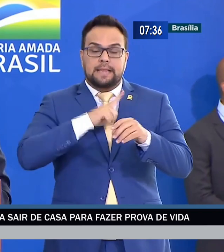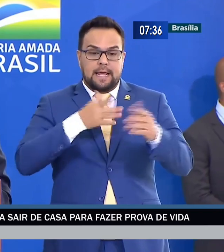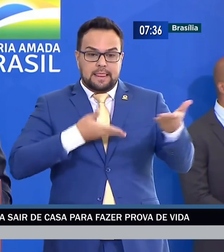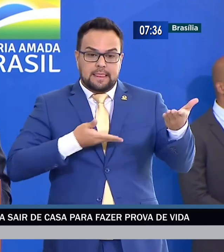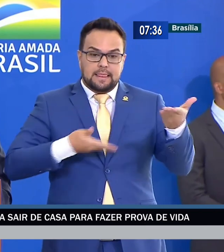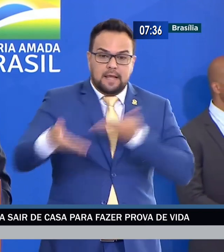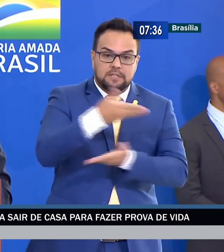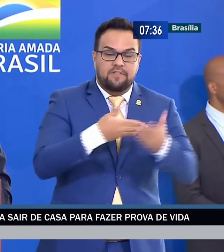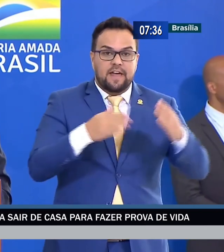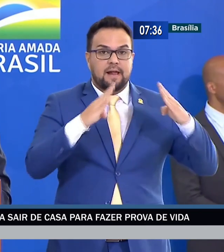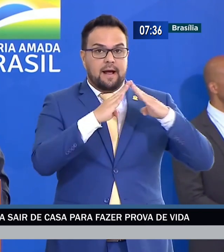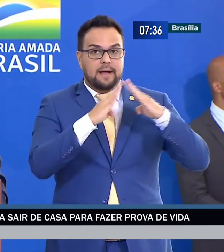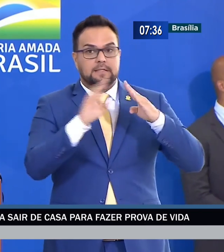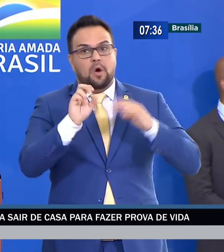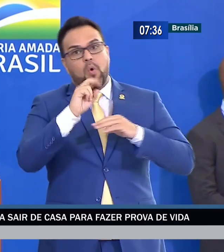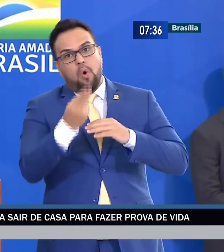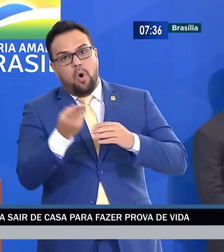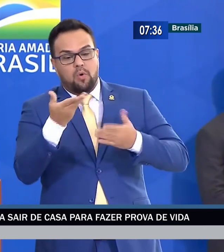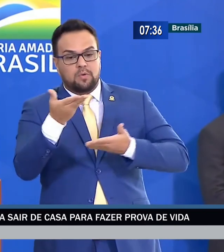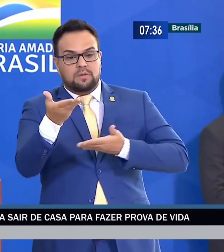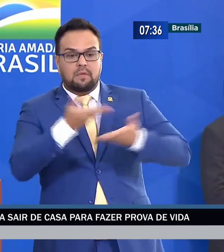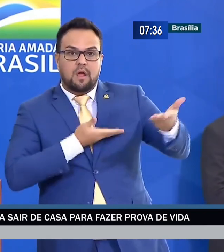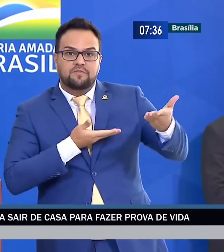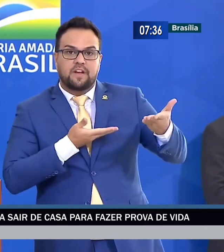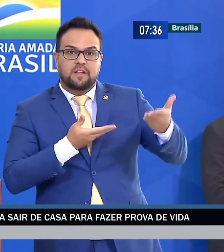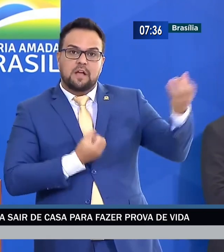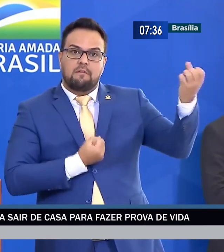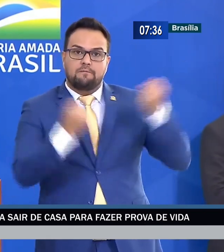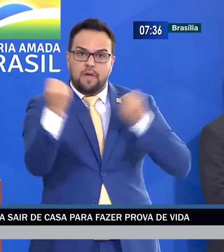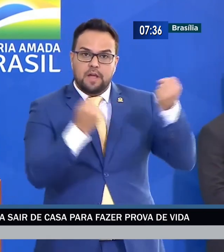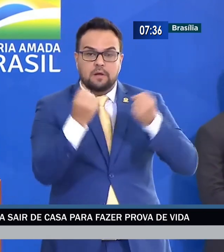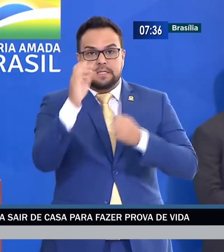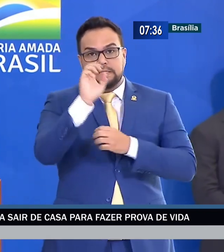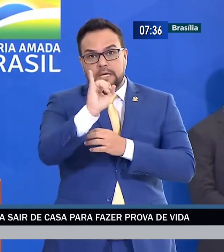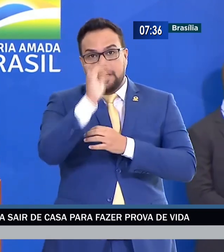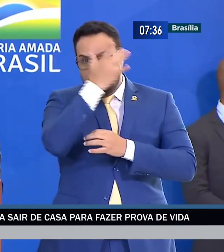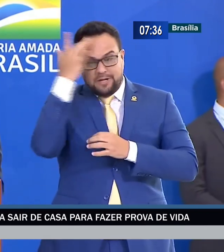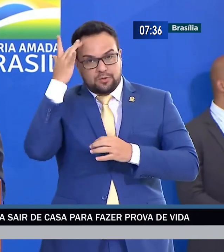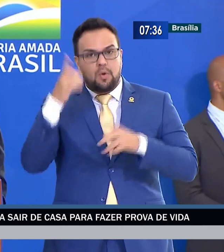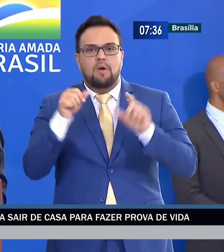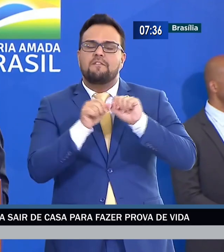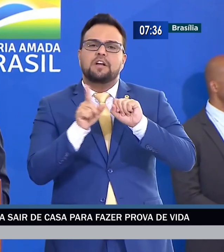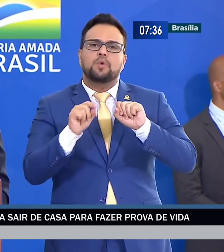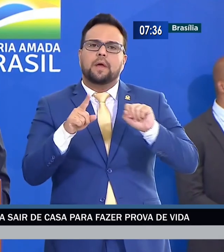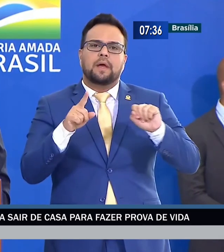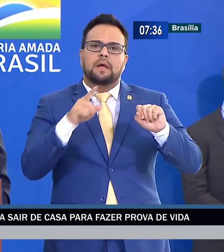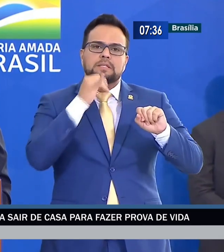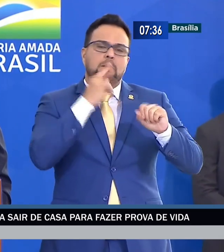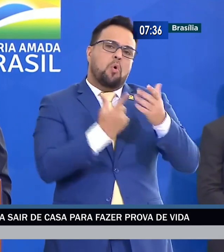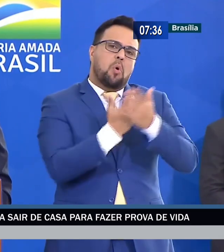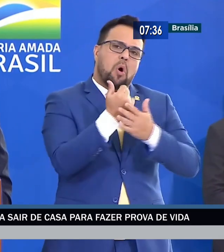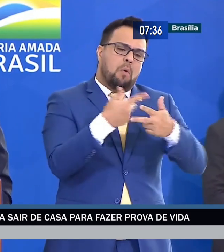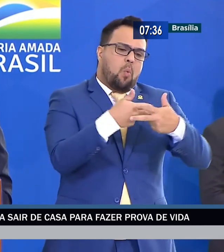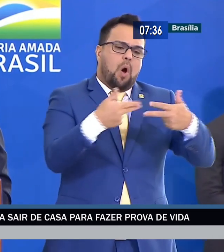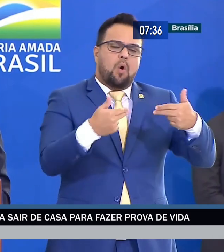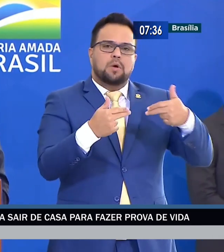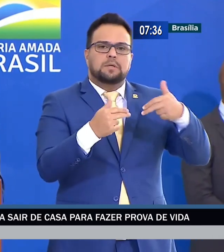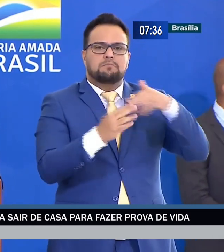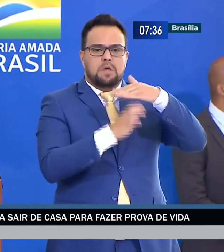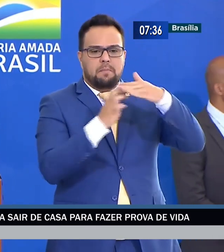uma transferência de imóvel se o cidadão fez uma transferência de veículo se o cidadão fez uma operação inclusive na iniciativa privada